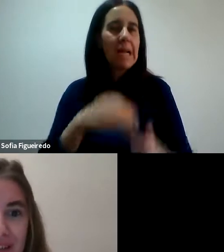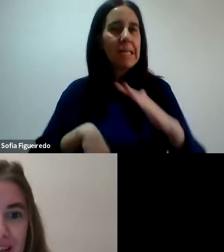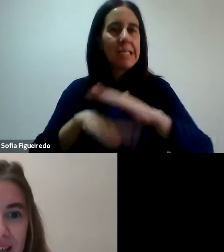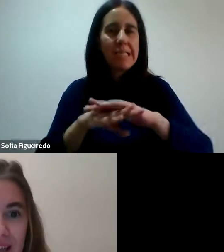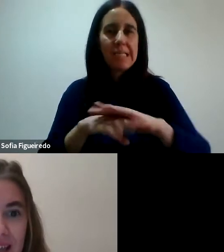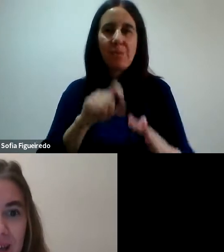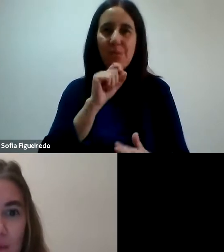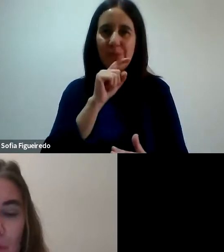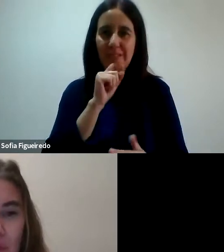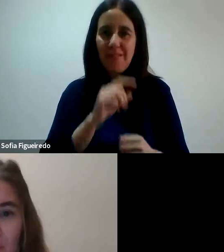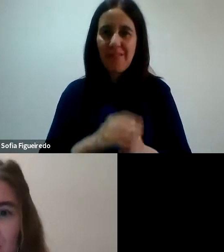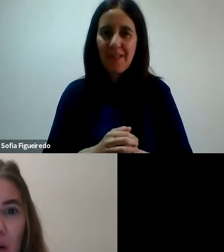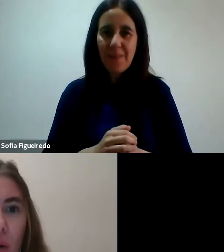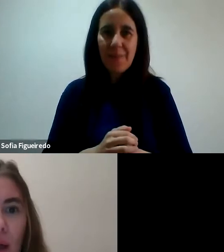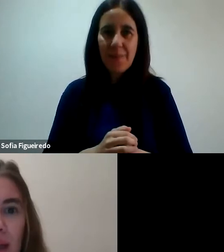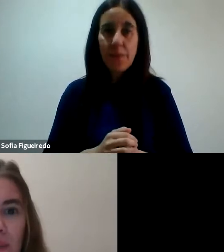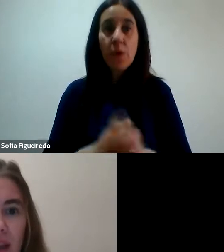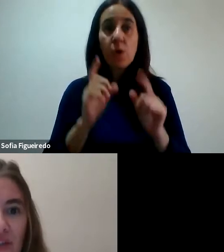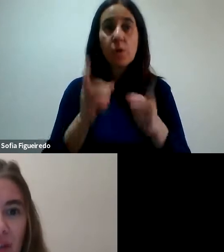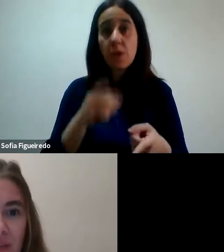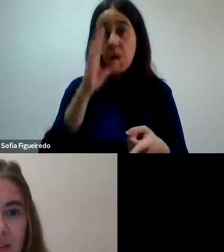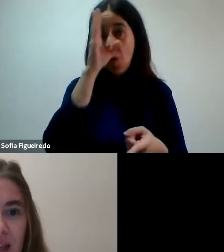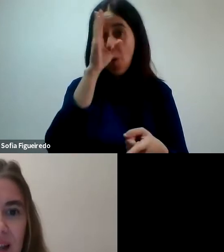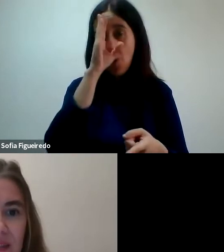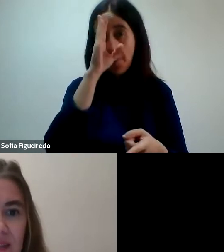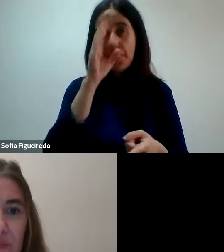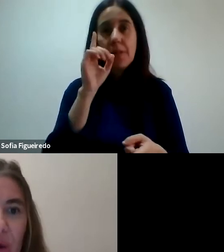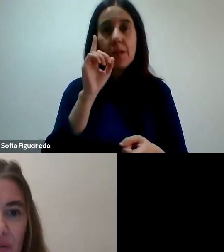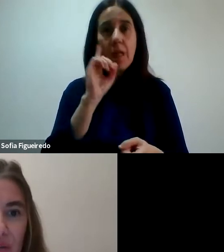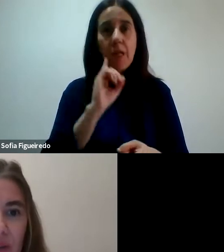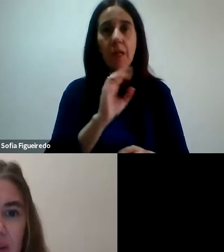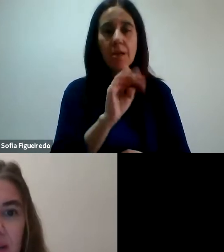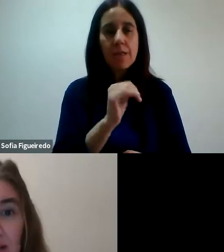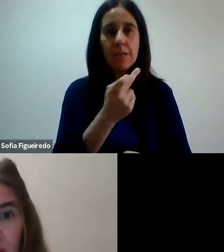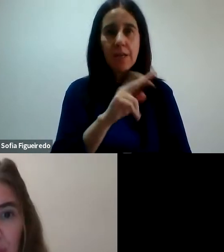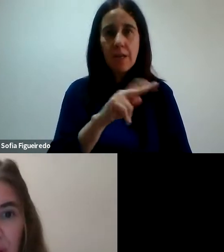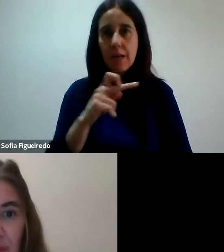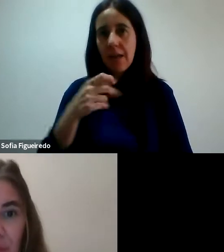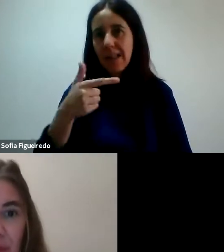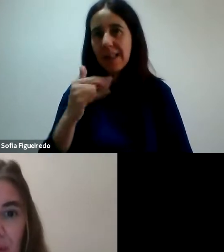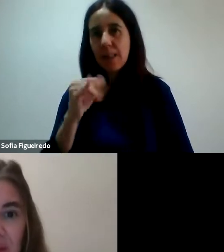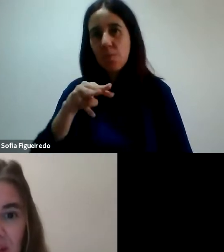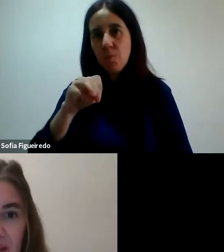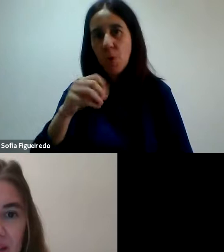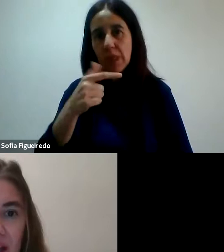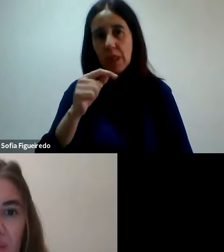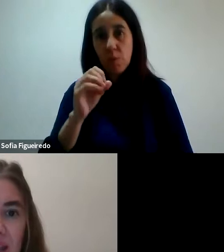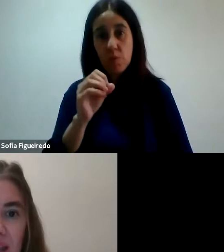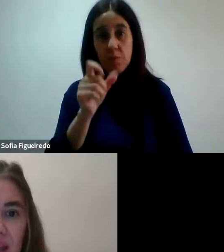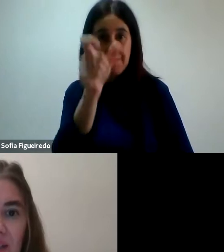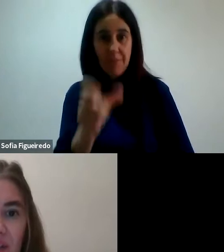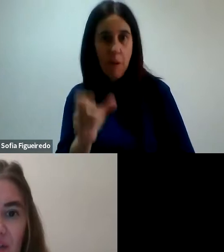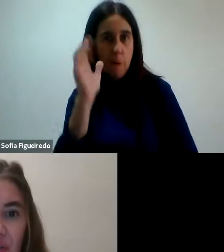possível. Começo já com a questão da Sara Timóteo, que lhe dá os parabéns pela